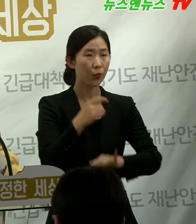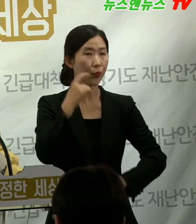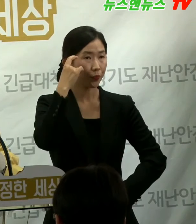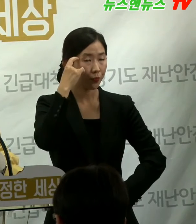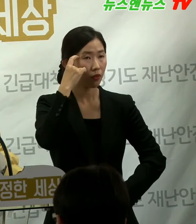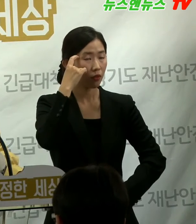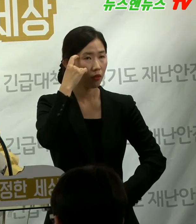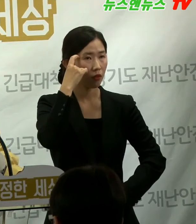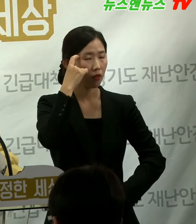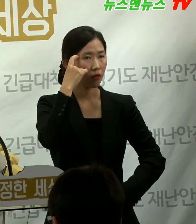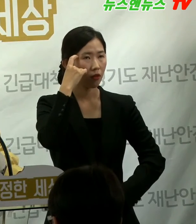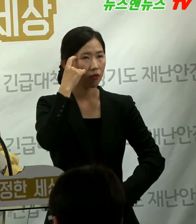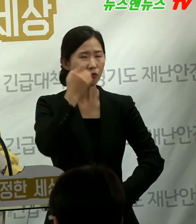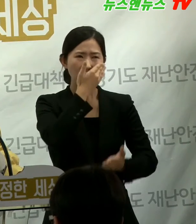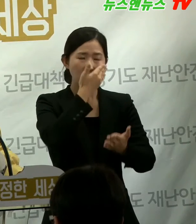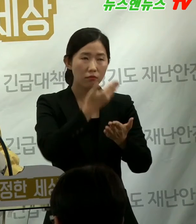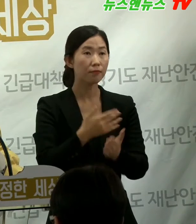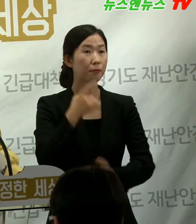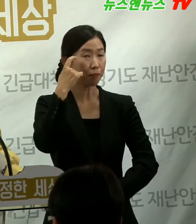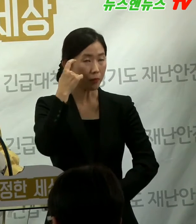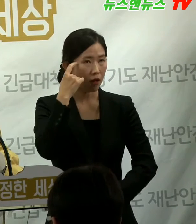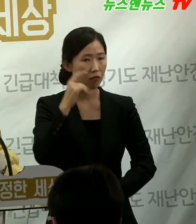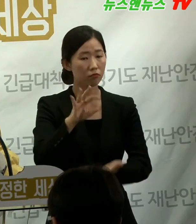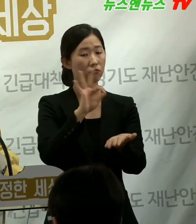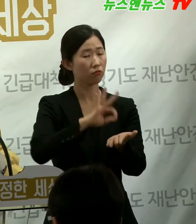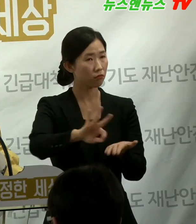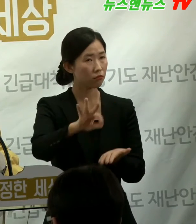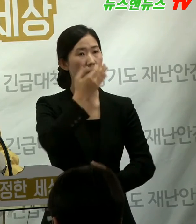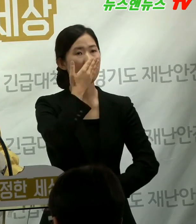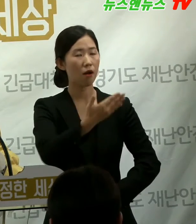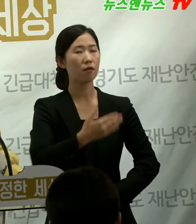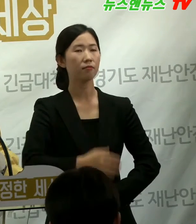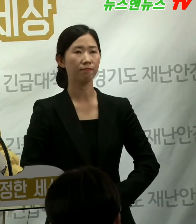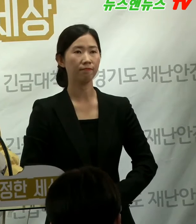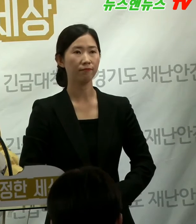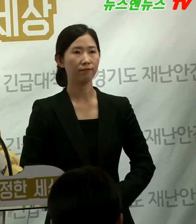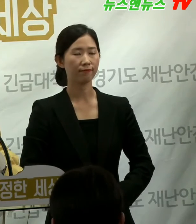전례 없는 조치가 필요하다고 판단하면 얼마든지 할 수 있다고 생각합니다.